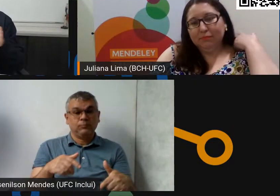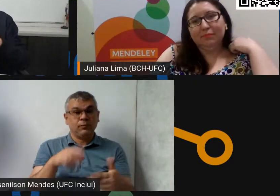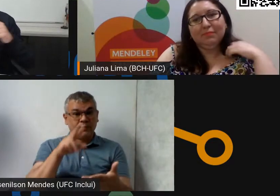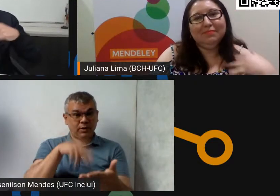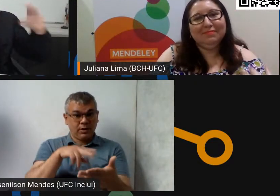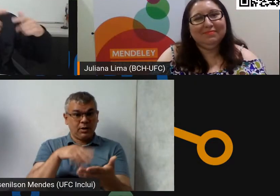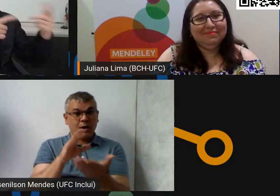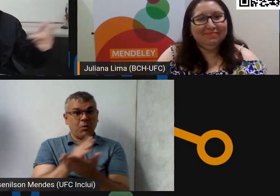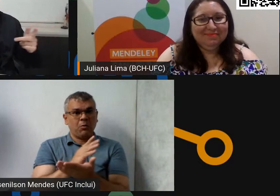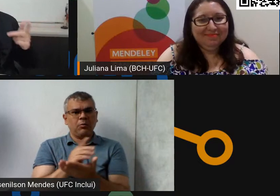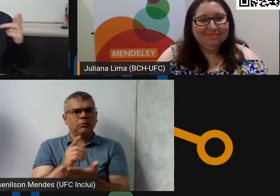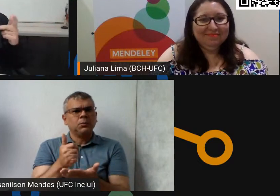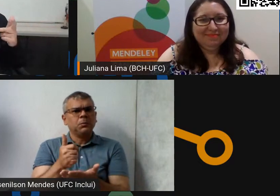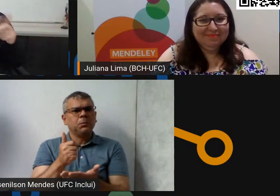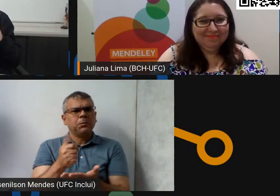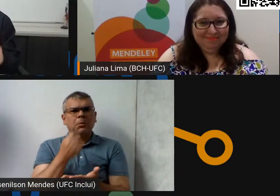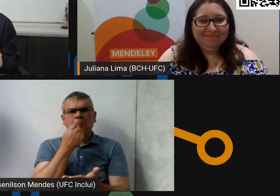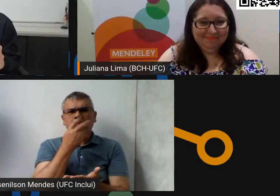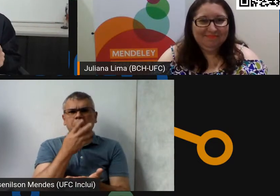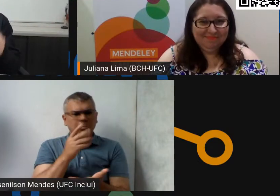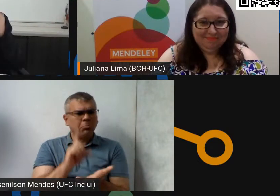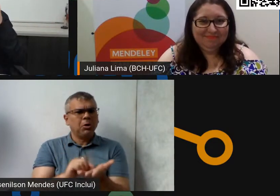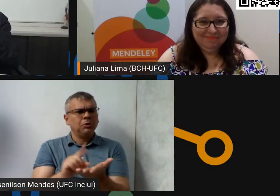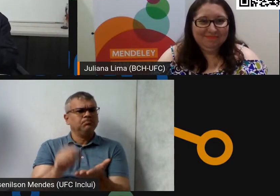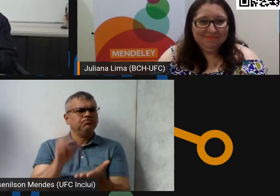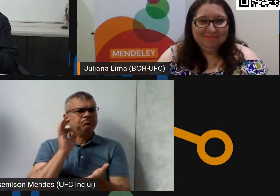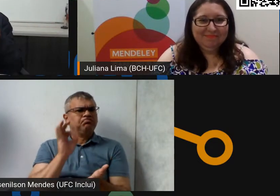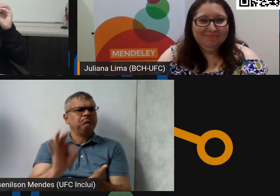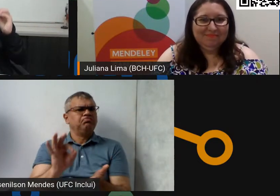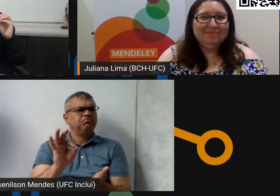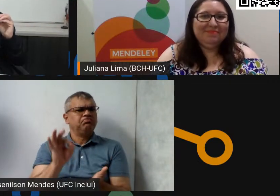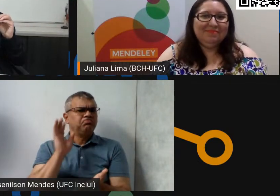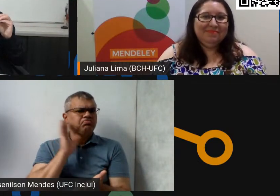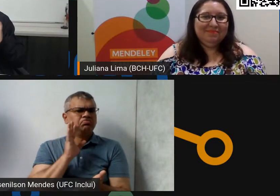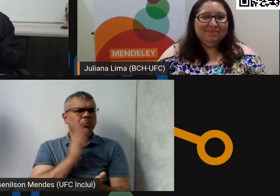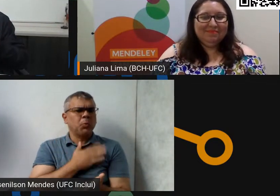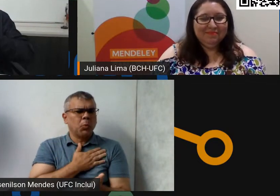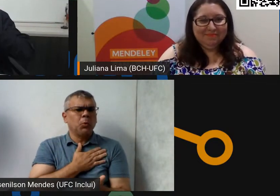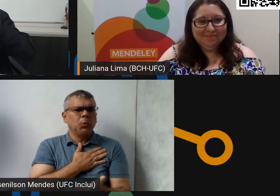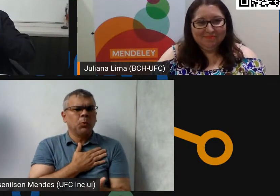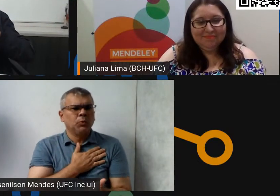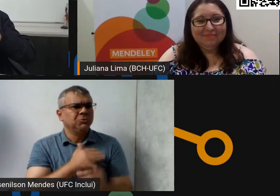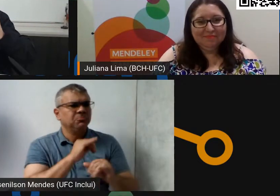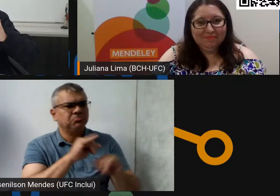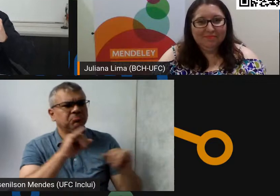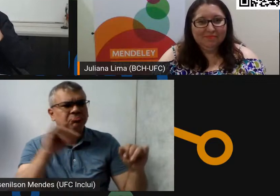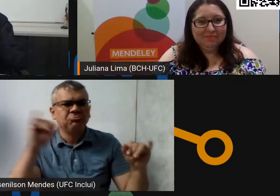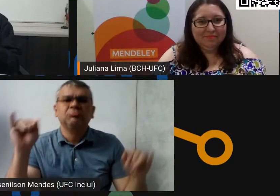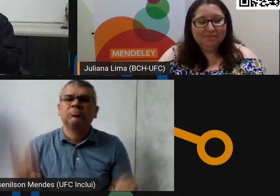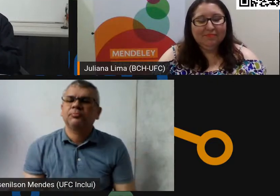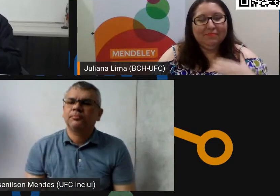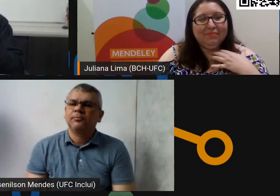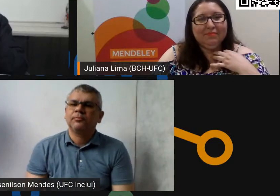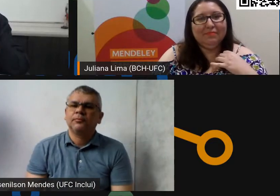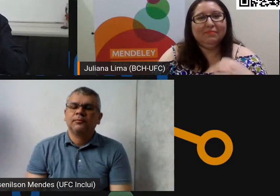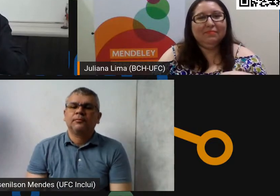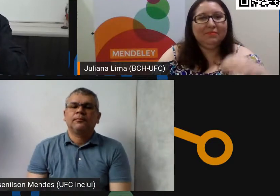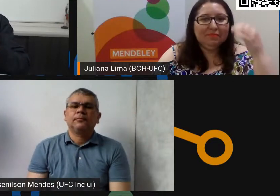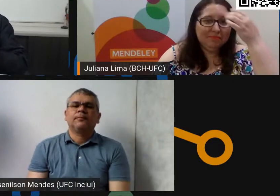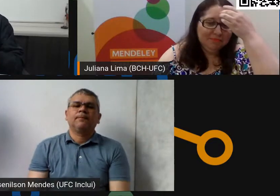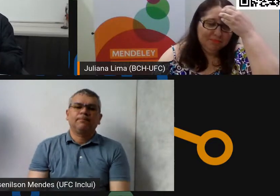do braço e sai contando ele para todo mundo. Você gostou, olha a revista, certo? E com isso você vai conhecendo as revistas da